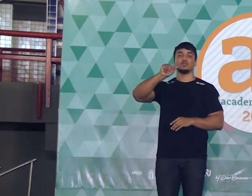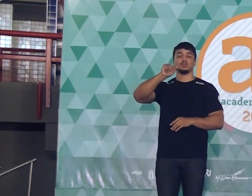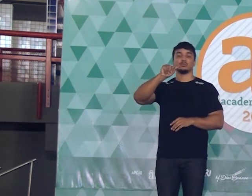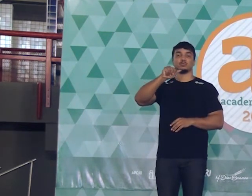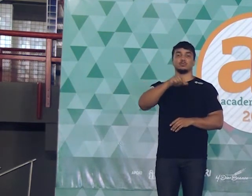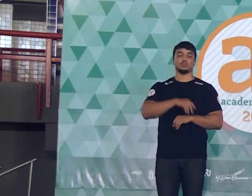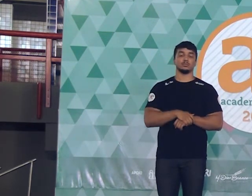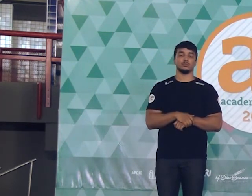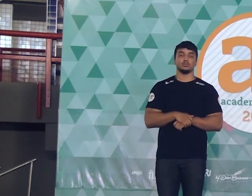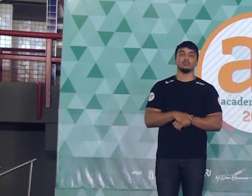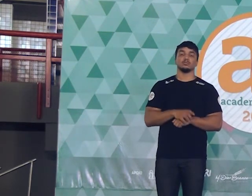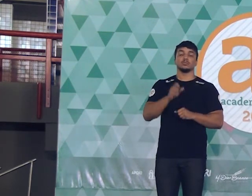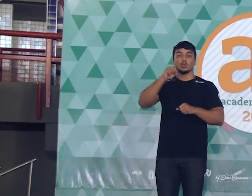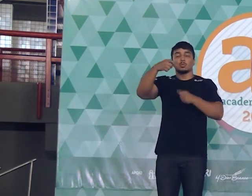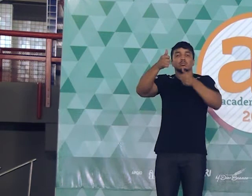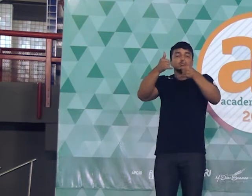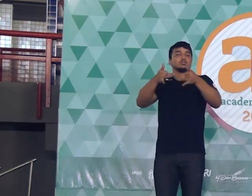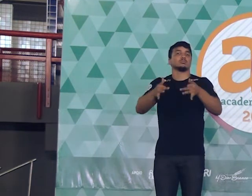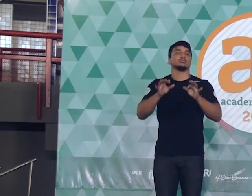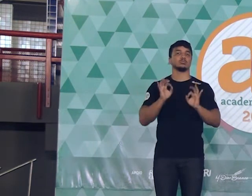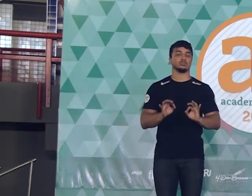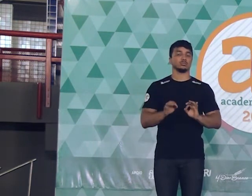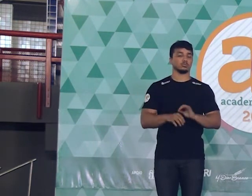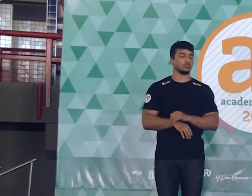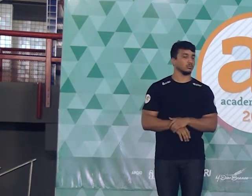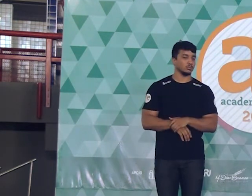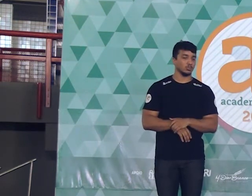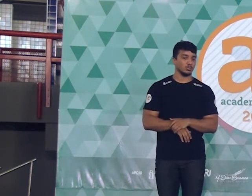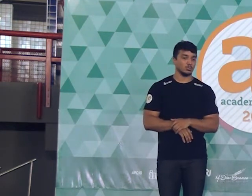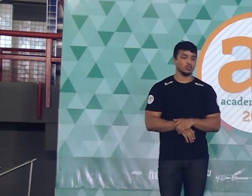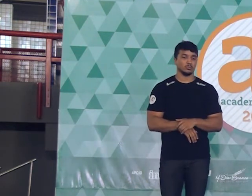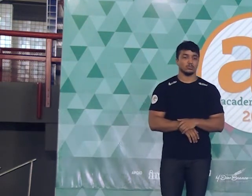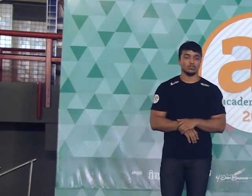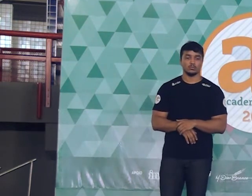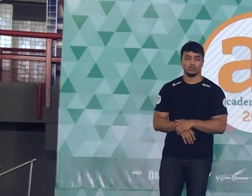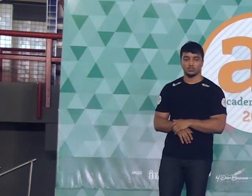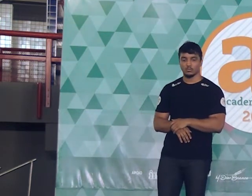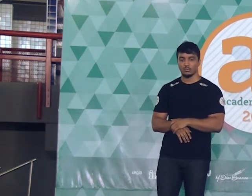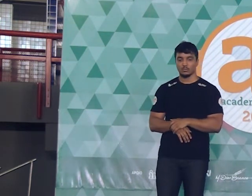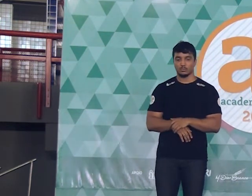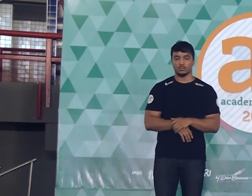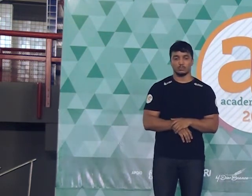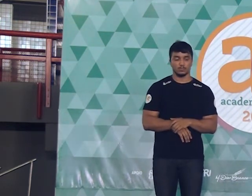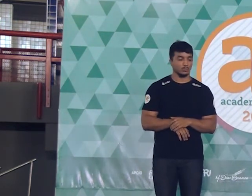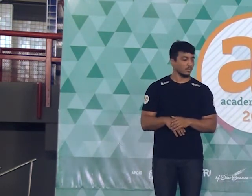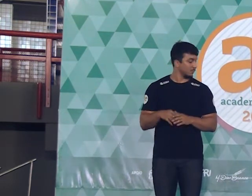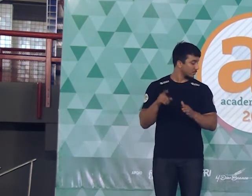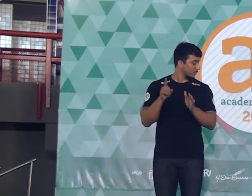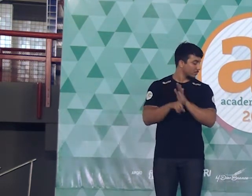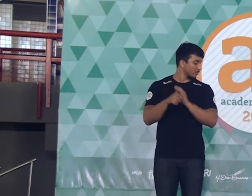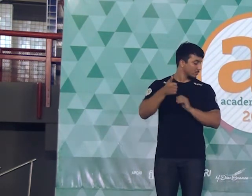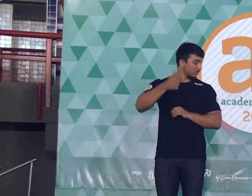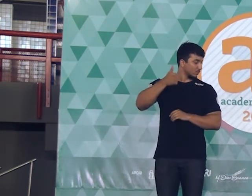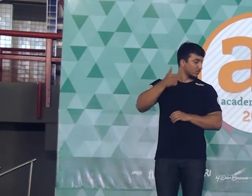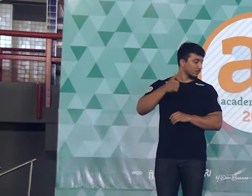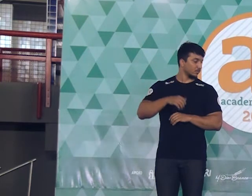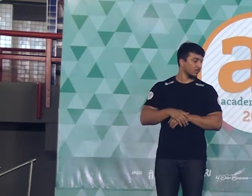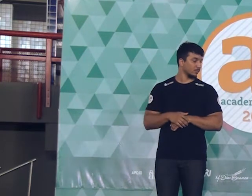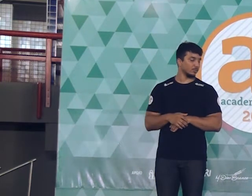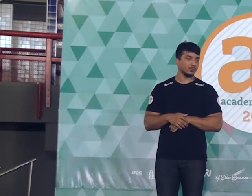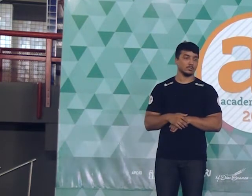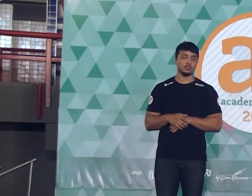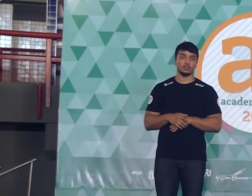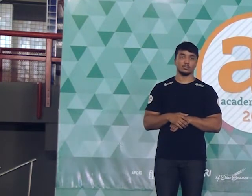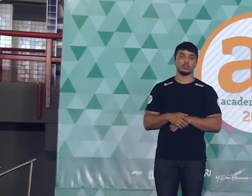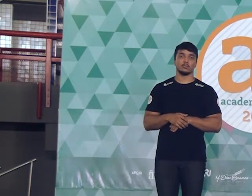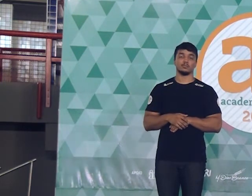que já já a gente vai detalhar para você. Eu vou te pedir para a gente começar a trabalhar com essa nossa primeira questão, a questãozinha do Enem. A